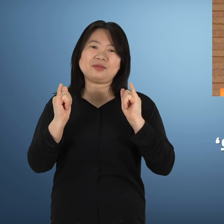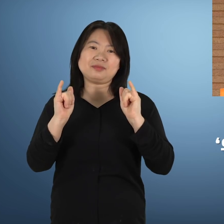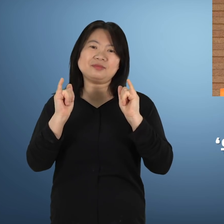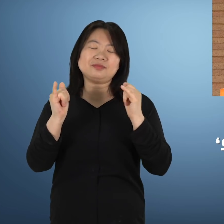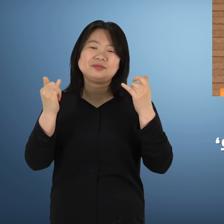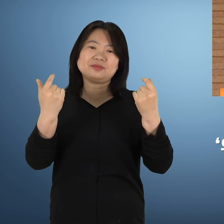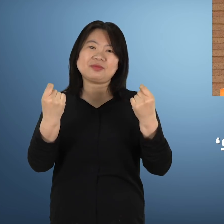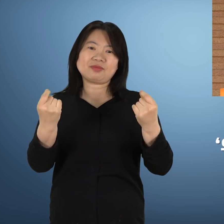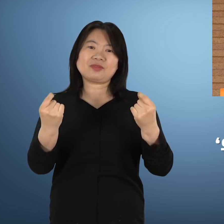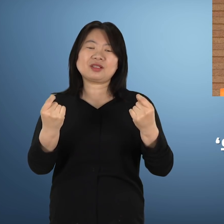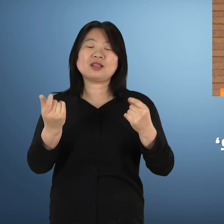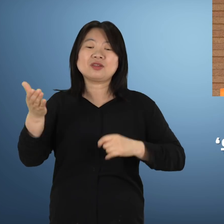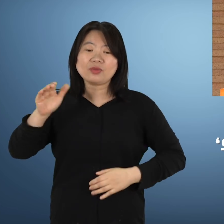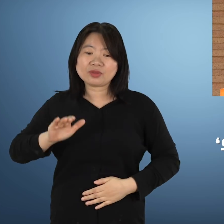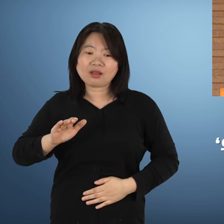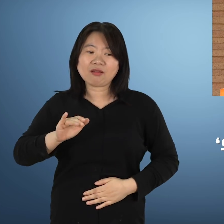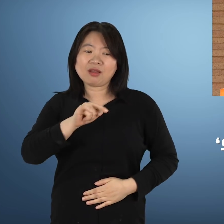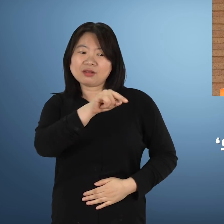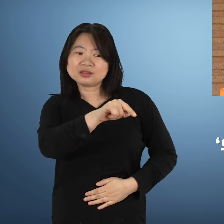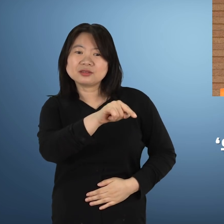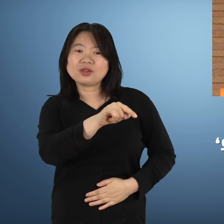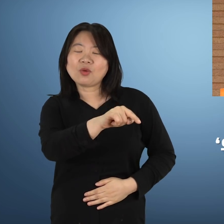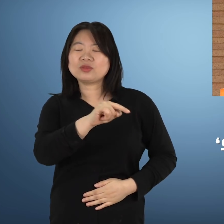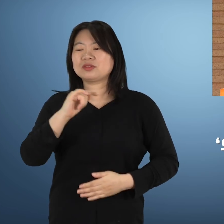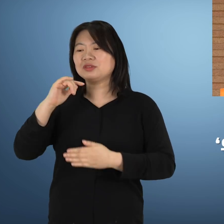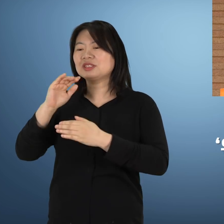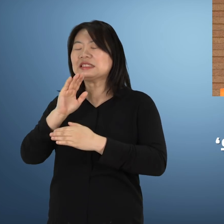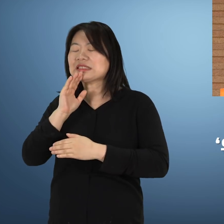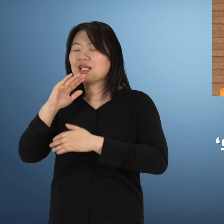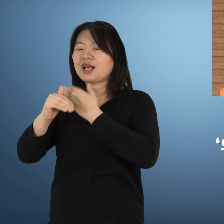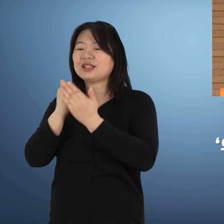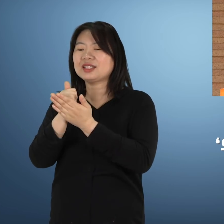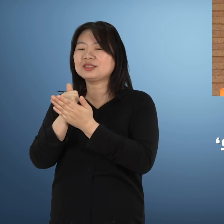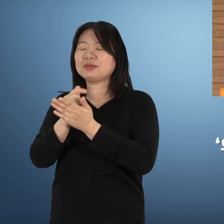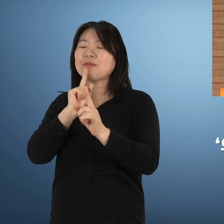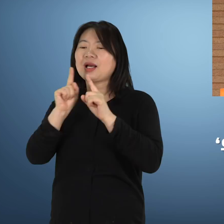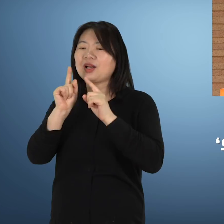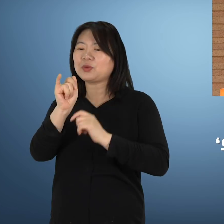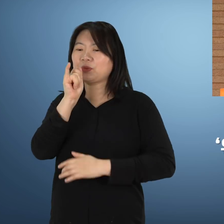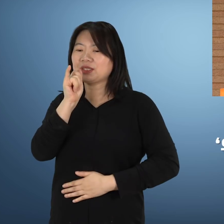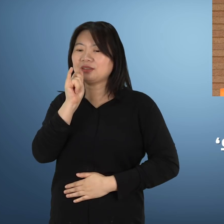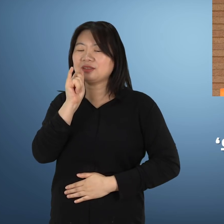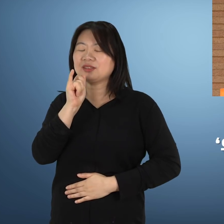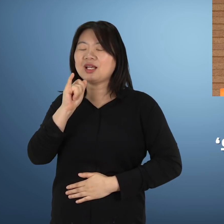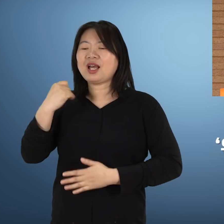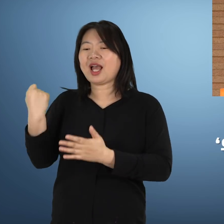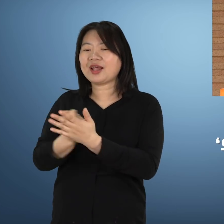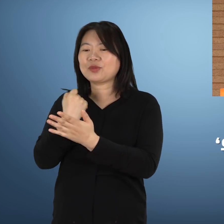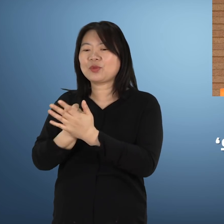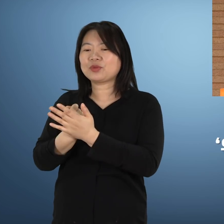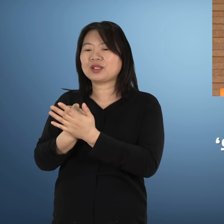하는 애통과는 좀 거리가 있다는 거죠. 두 번째 애통은